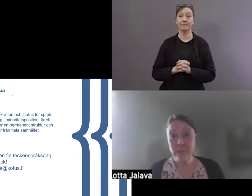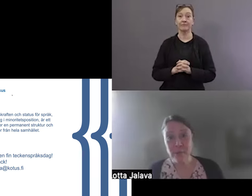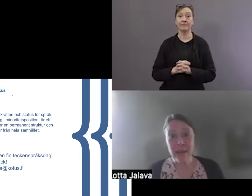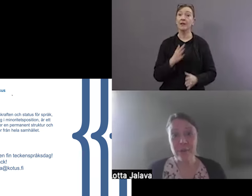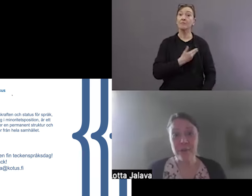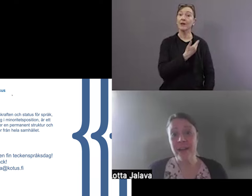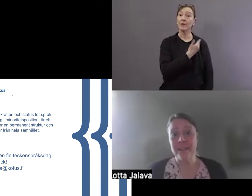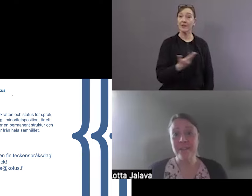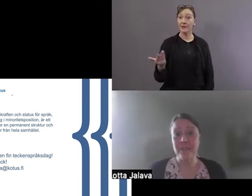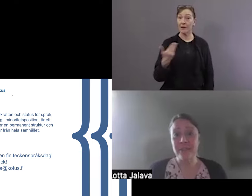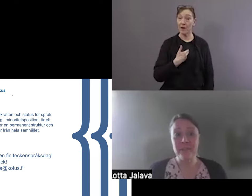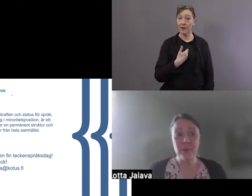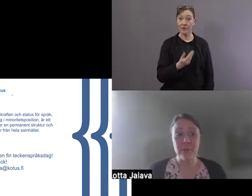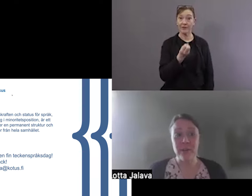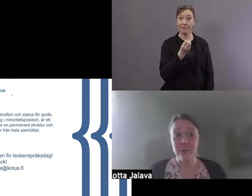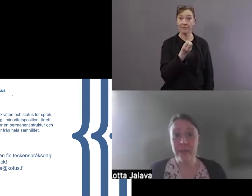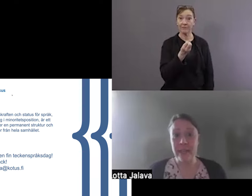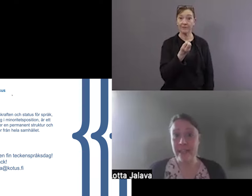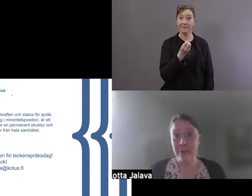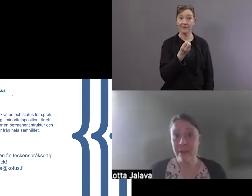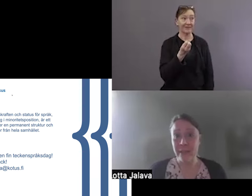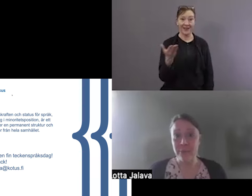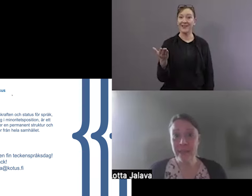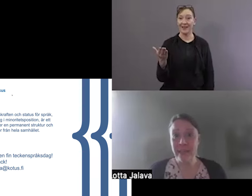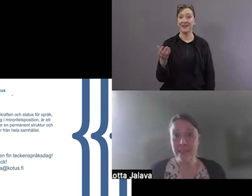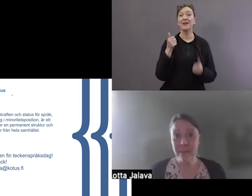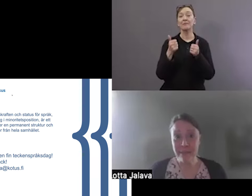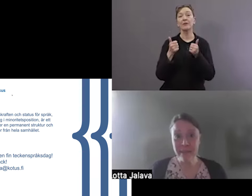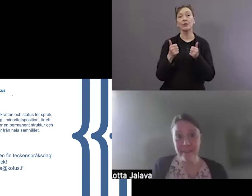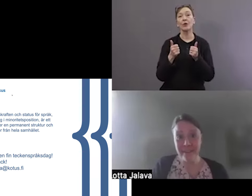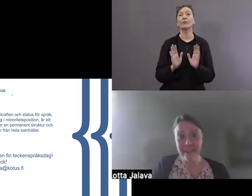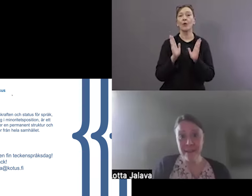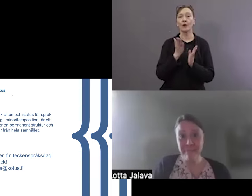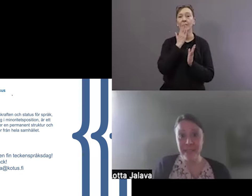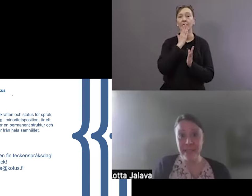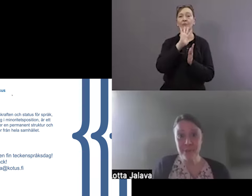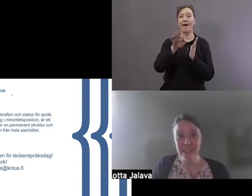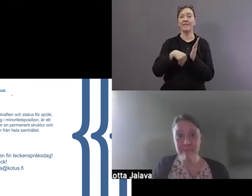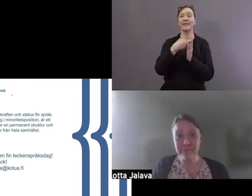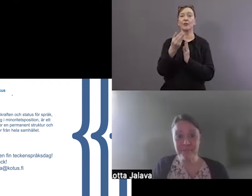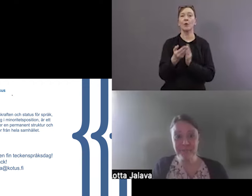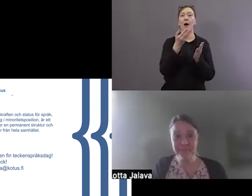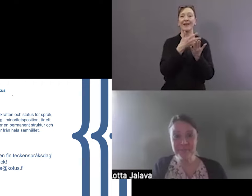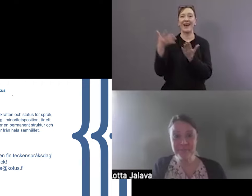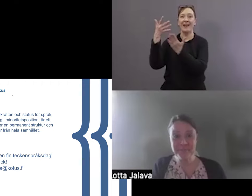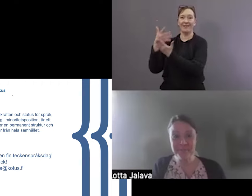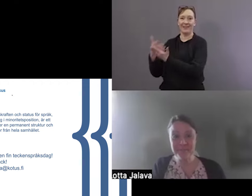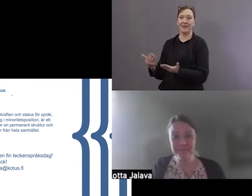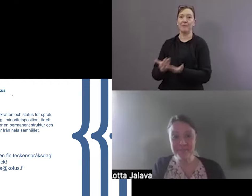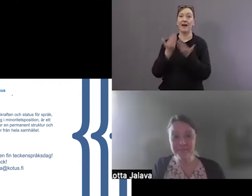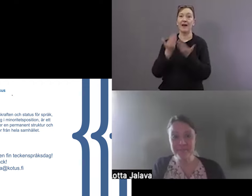Kiitän teitä tosi paljon ja toivotan erittäin hyvää viittomakielten päivää kaikille. Kiitoksia.